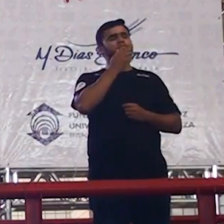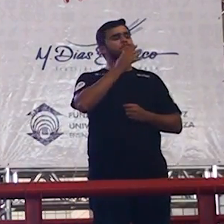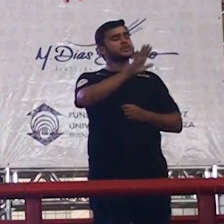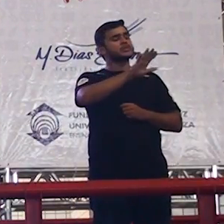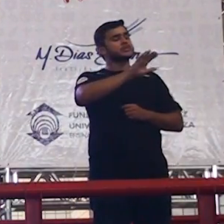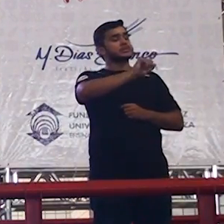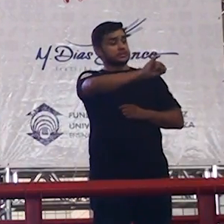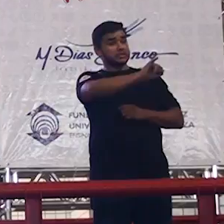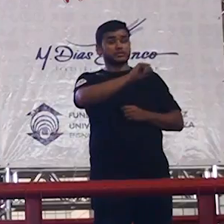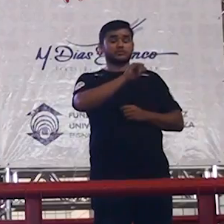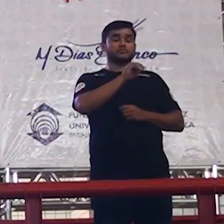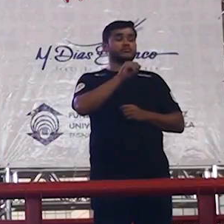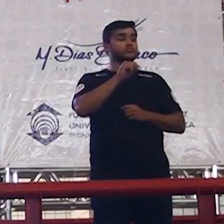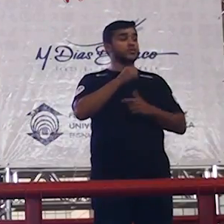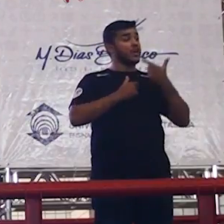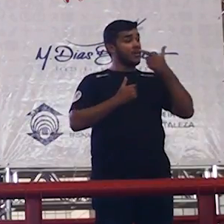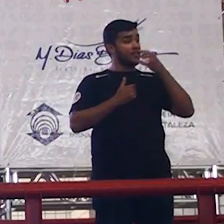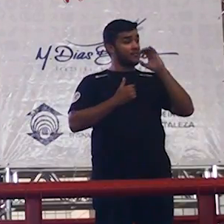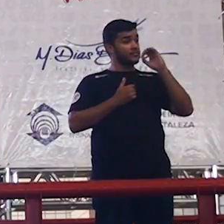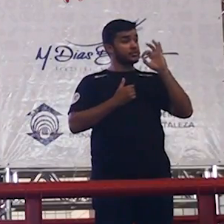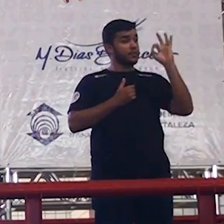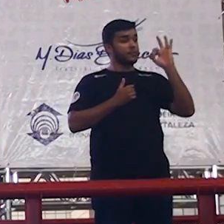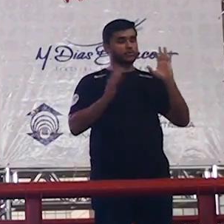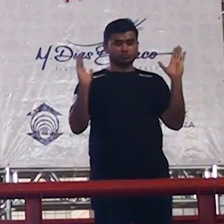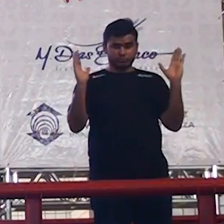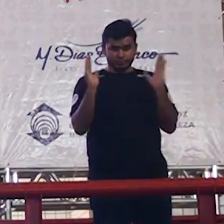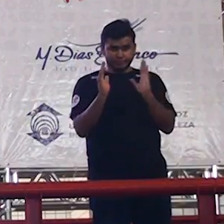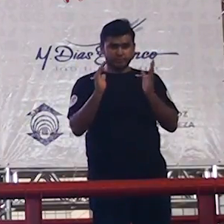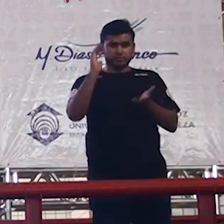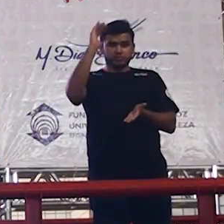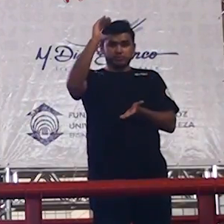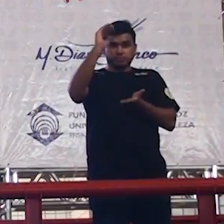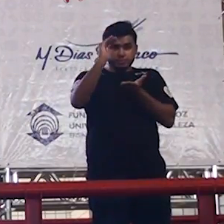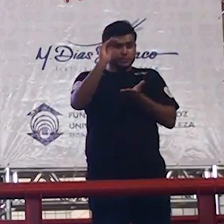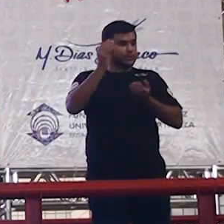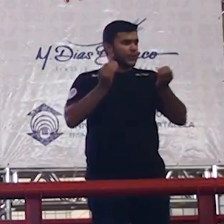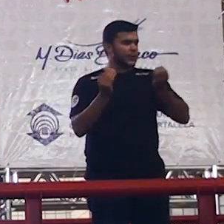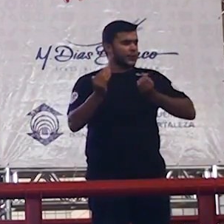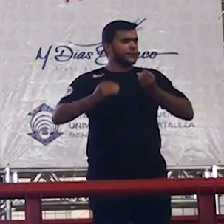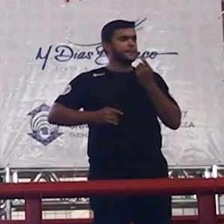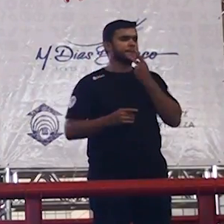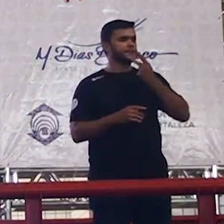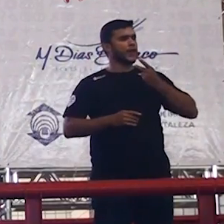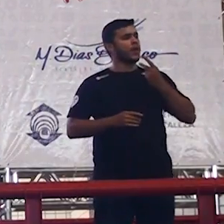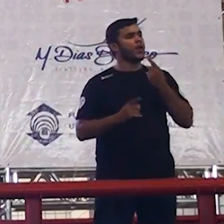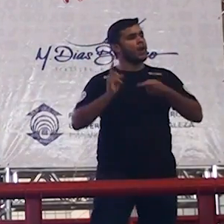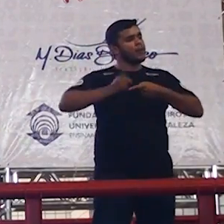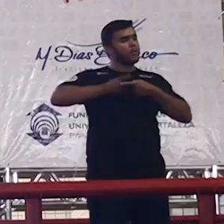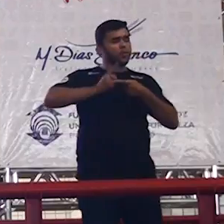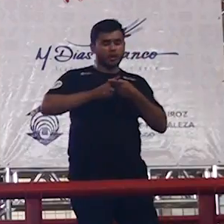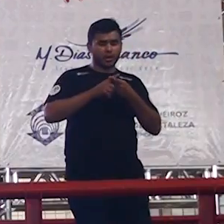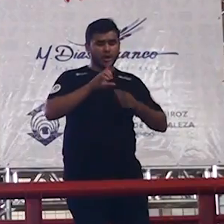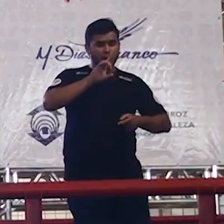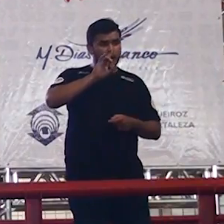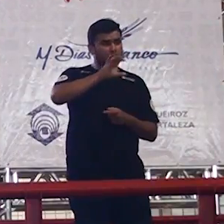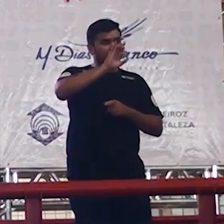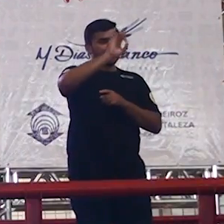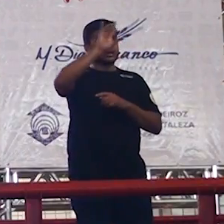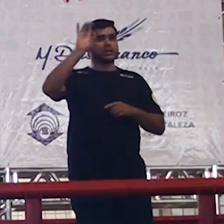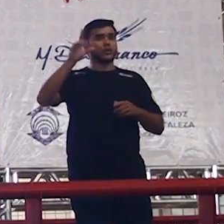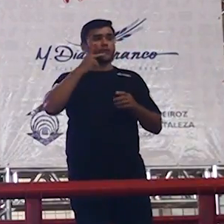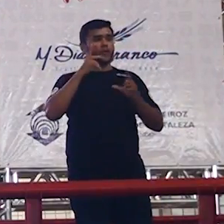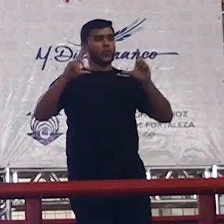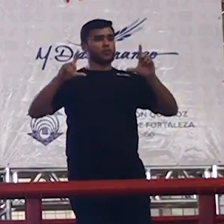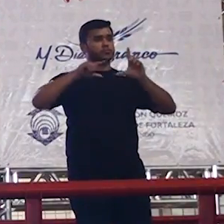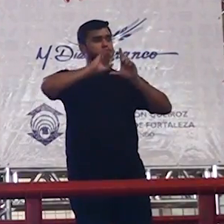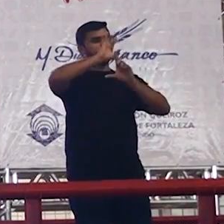Se vai reduzir 20% das medidas lineares, é porque em cada medida